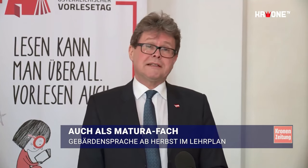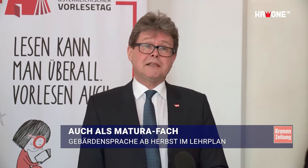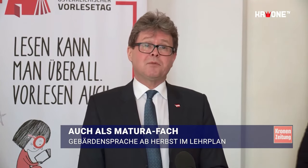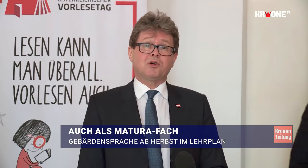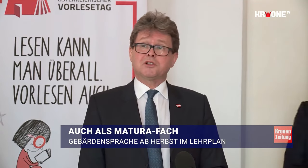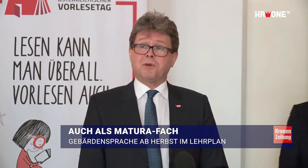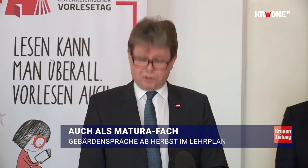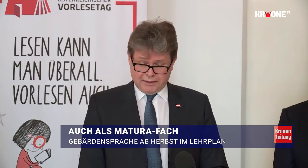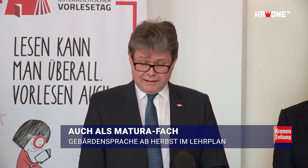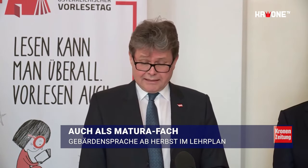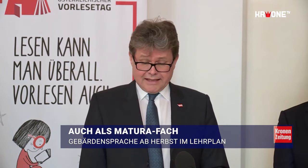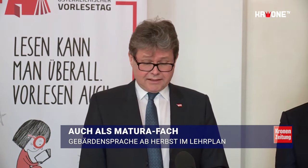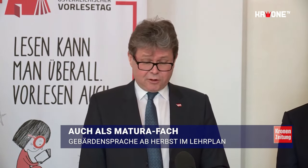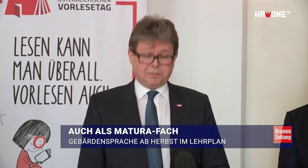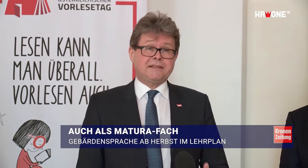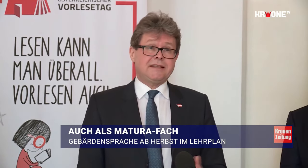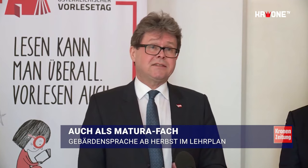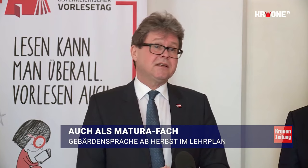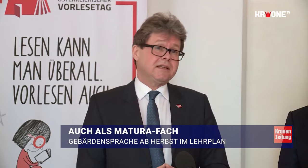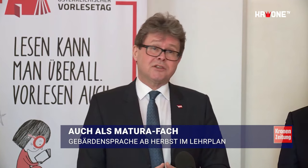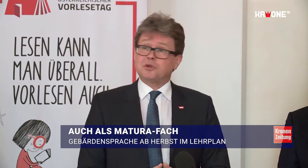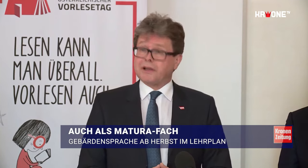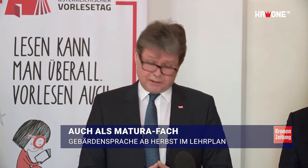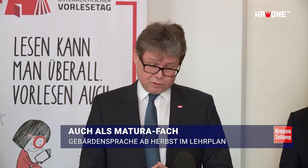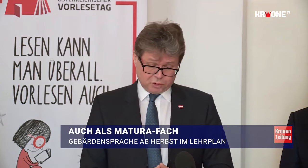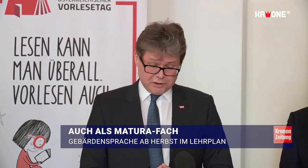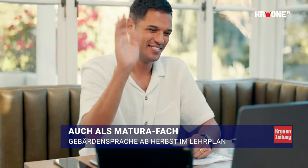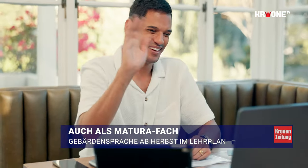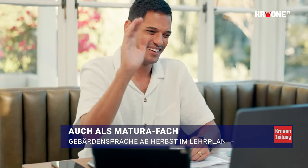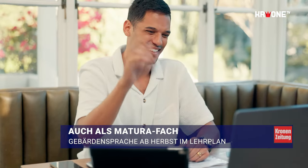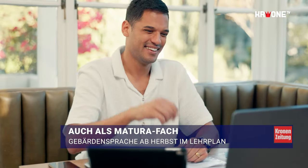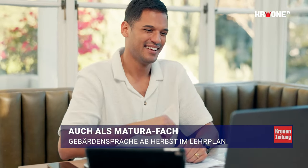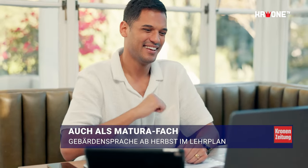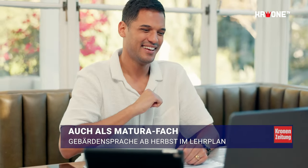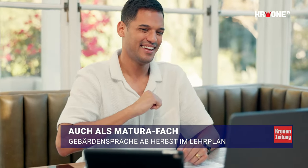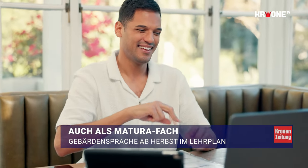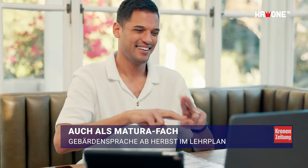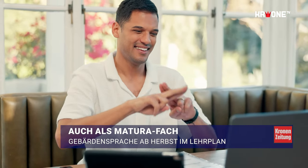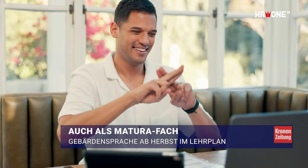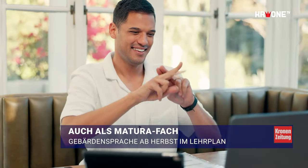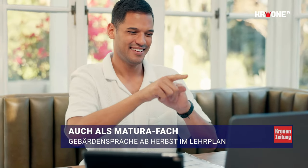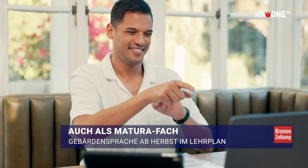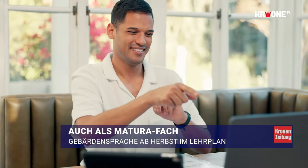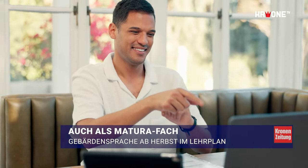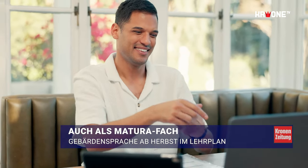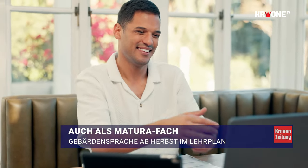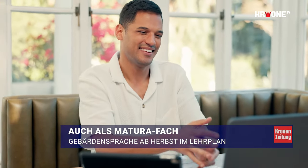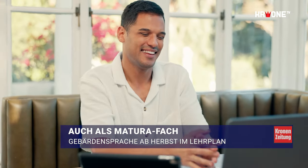Polaschek hat erklärt, dass damit ein wichtiger Schritt in Richtung mehr Inklusion im österreichischen Schulsystem gelinge und gleichzeitig eine